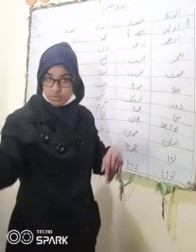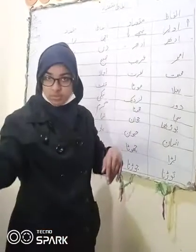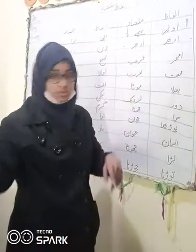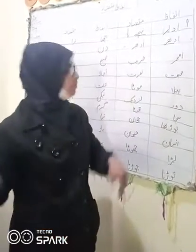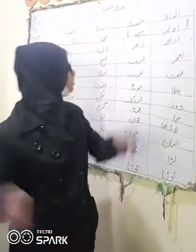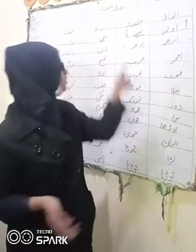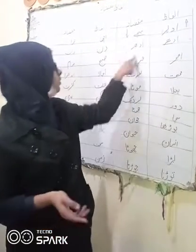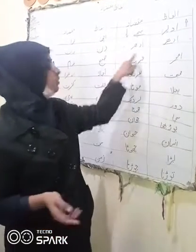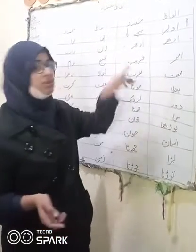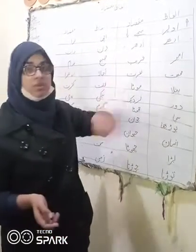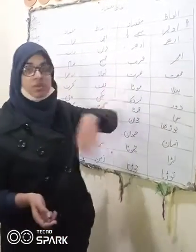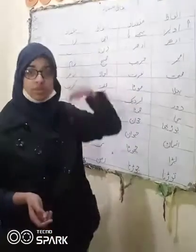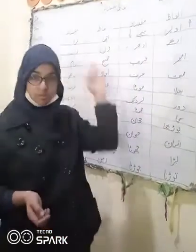इधर उधर,